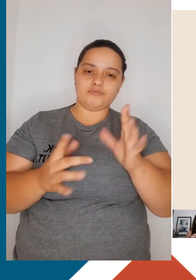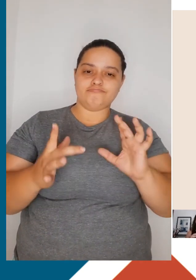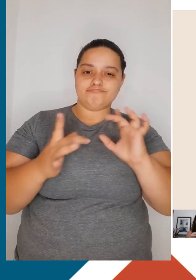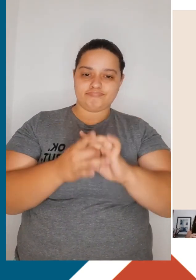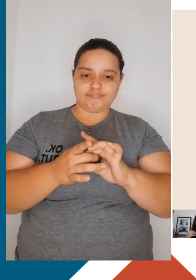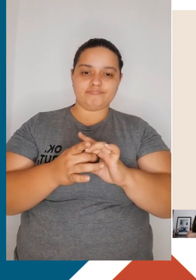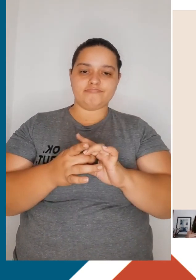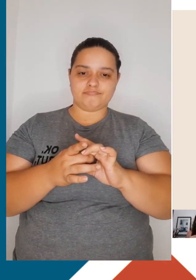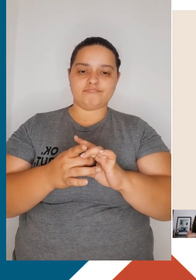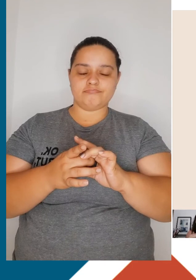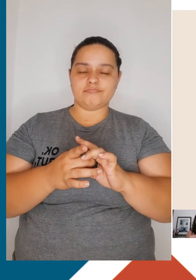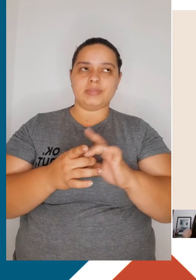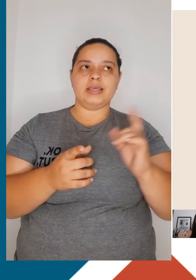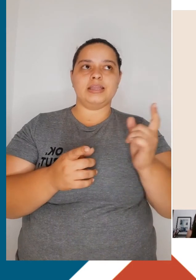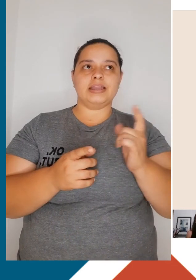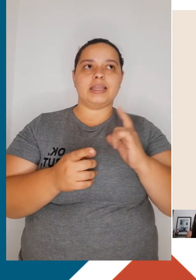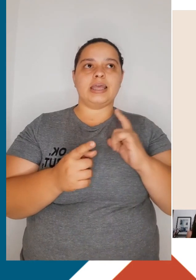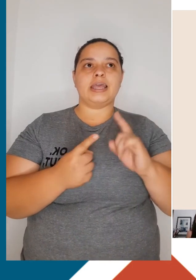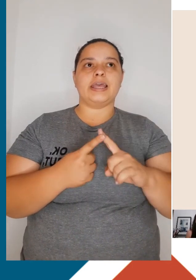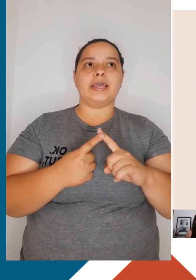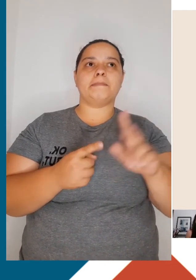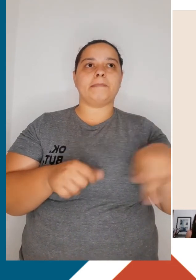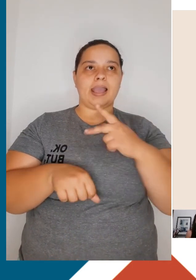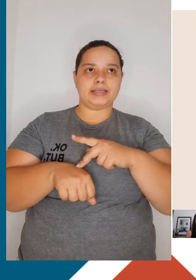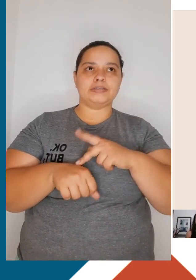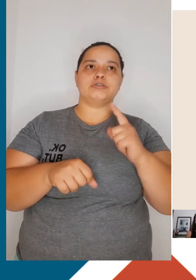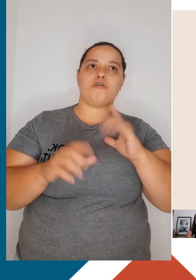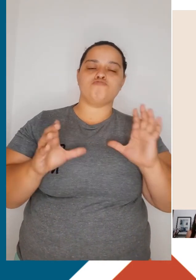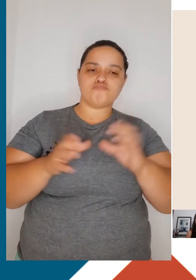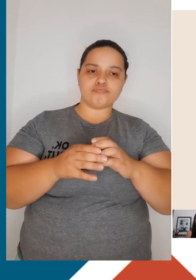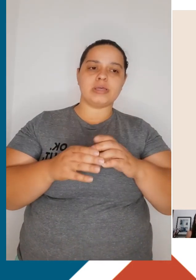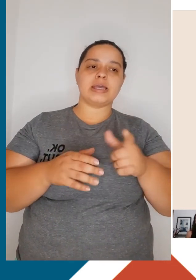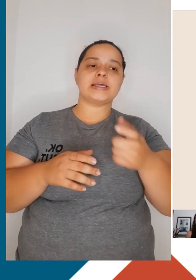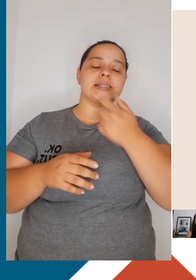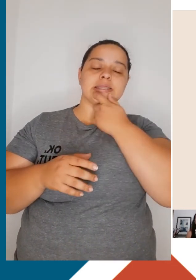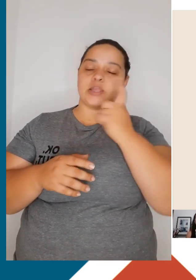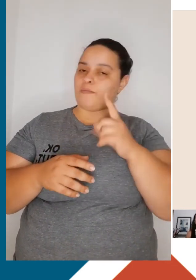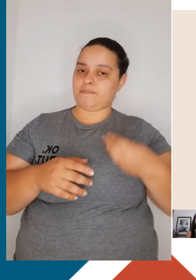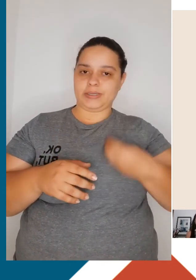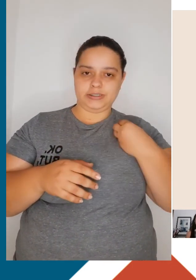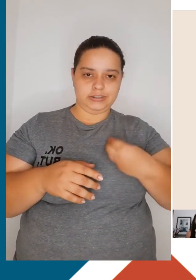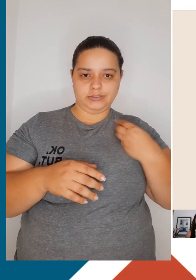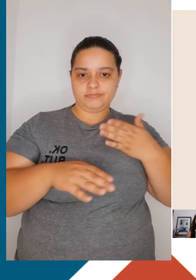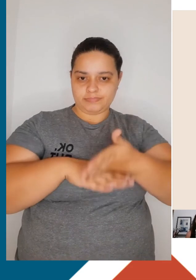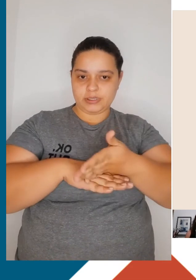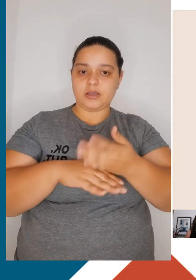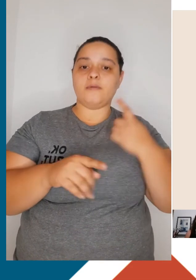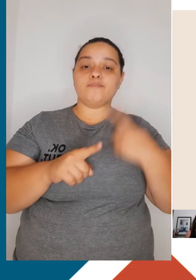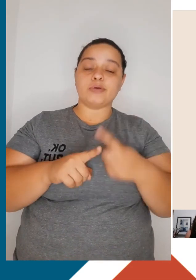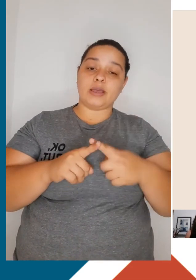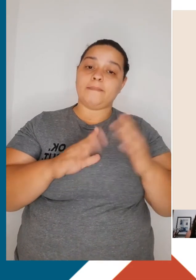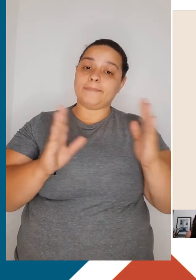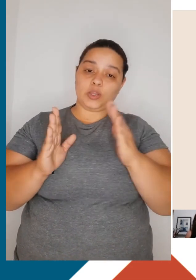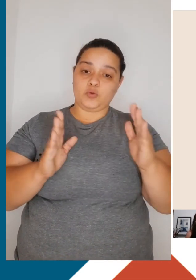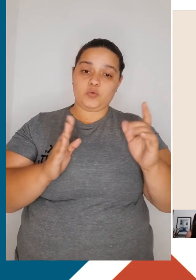que foi na verdade, uma coligação criada por esses países, né? A Inglaterra não participa da Santa Aliança, porque